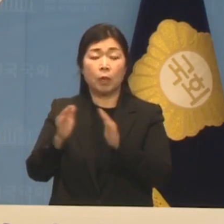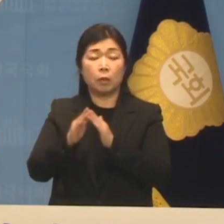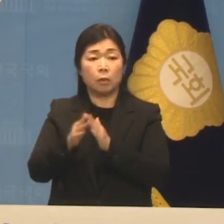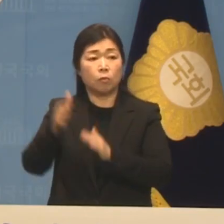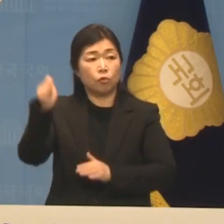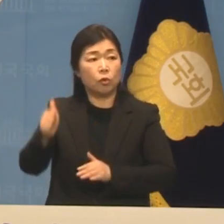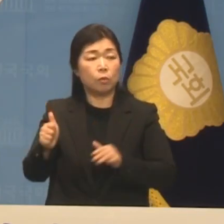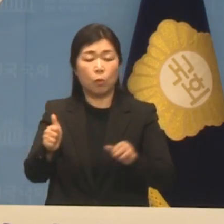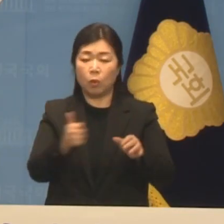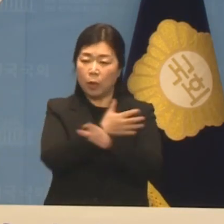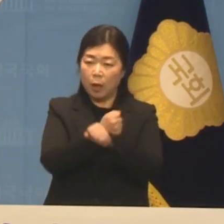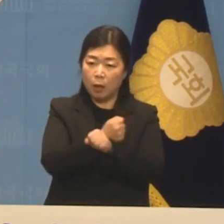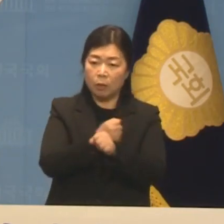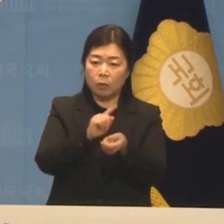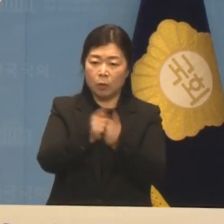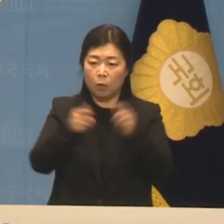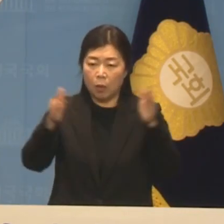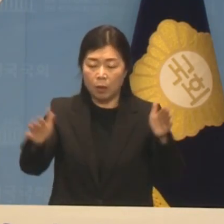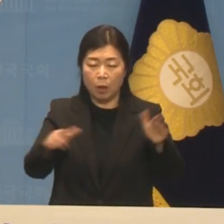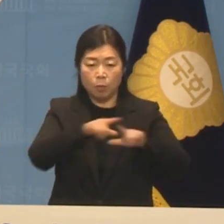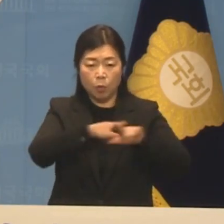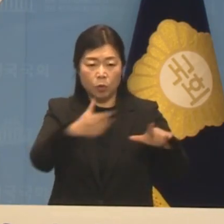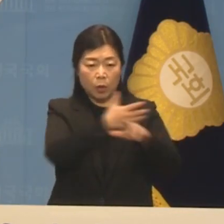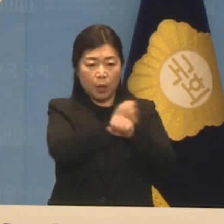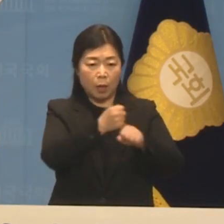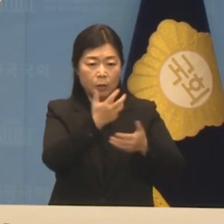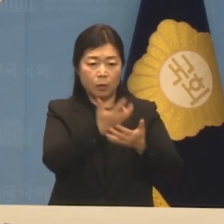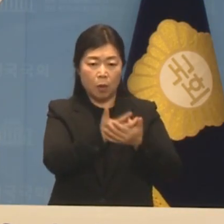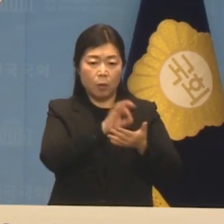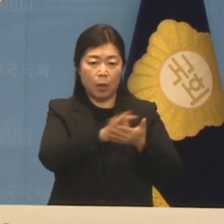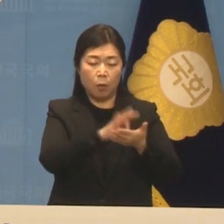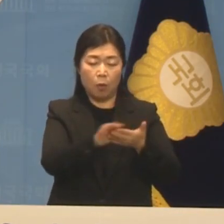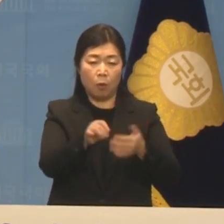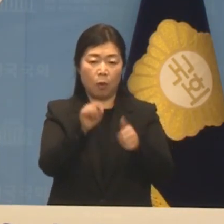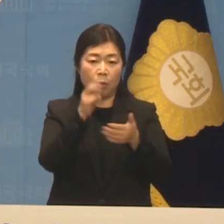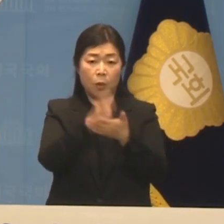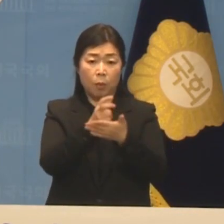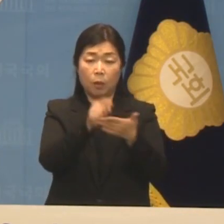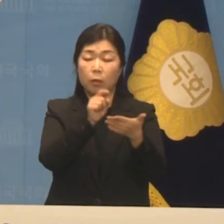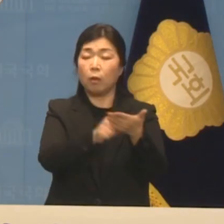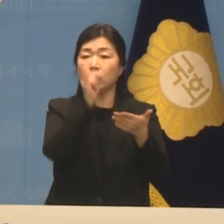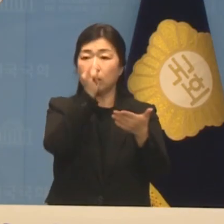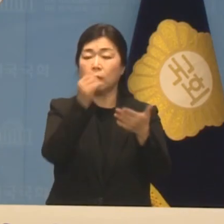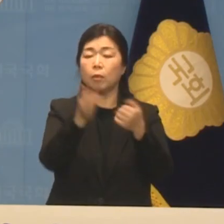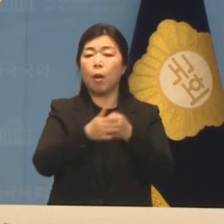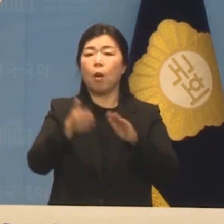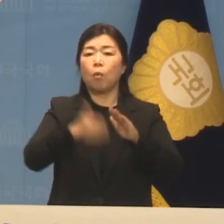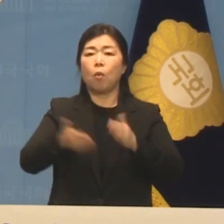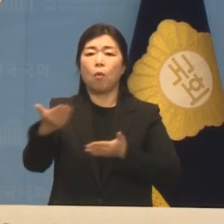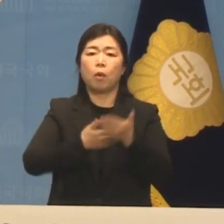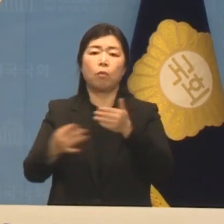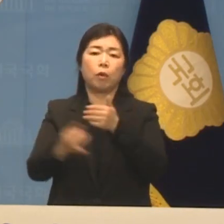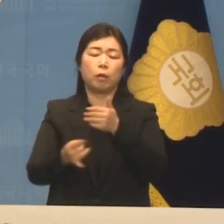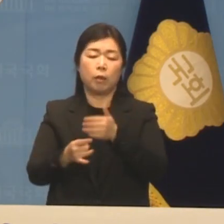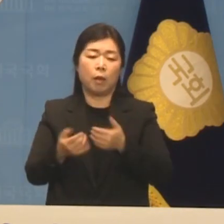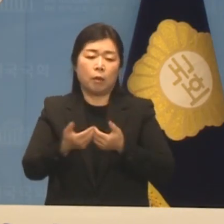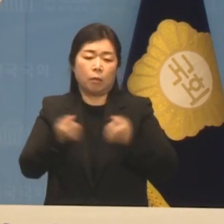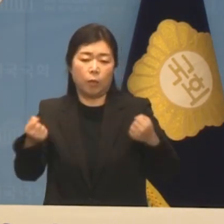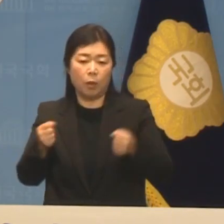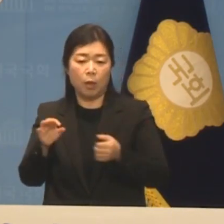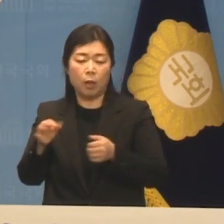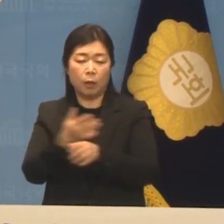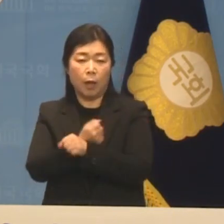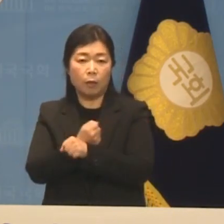요구할 경우 표준계약서를 의무적으로 사용하게 되어 있습니다. 아울러 공정위는 별도 계약서 금지